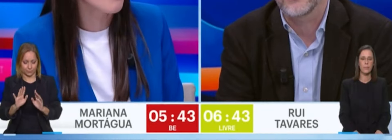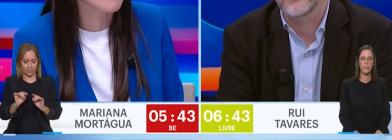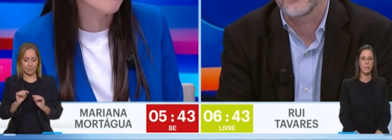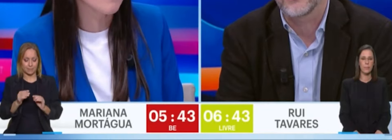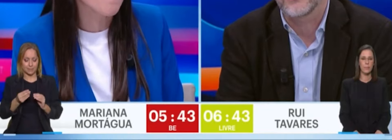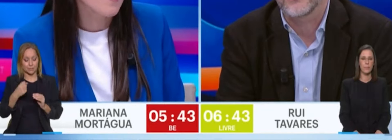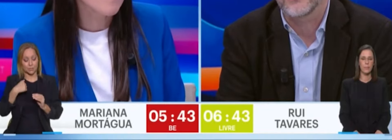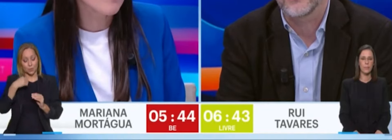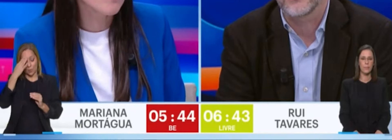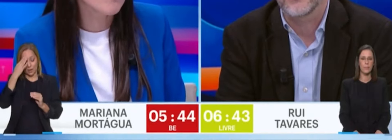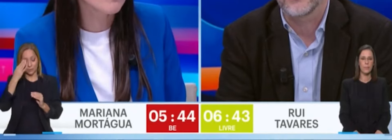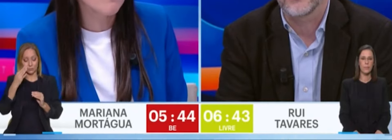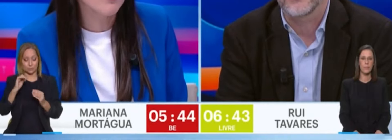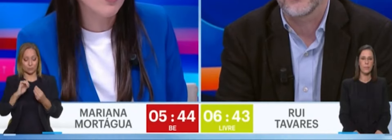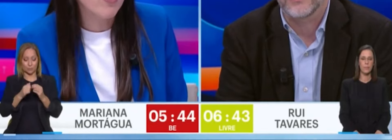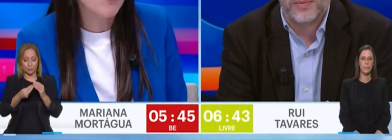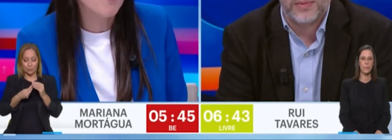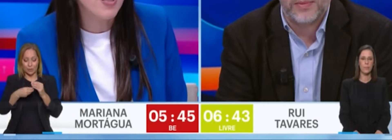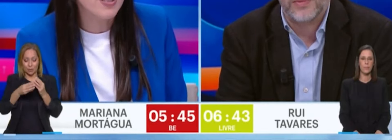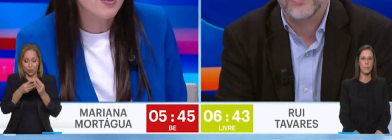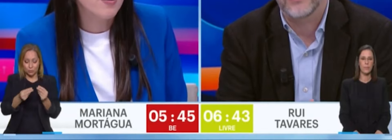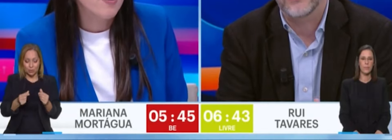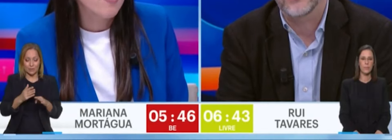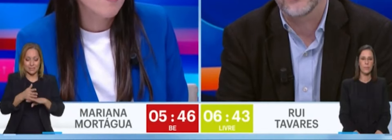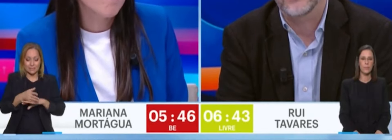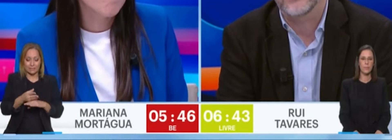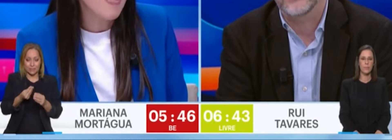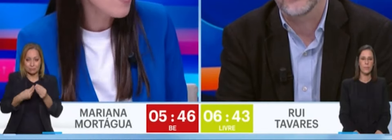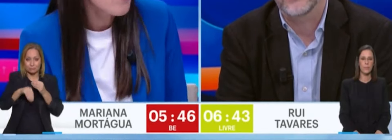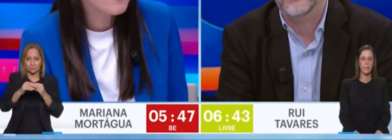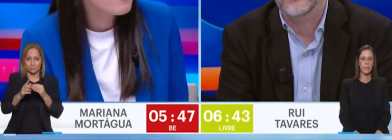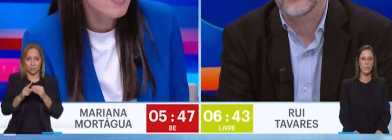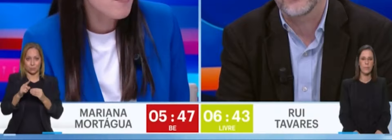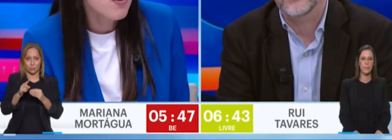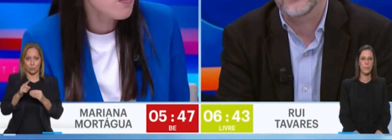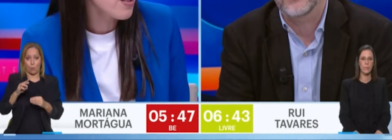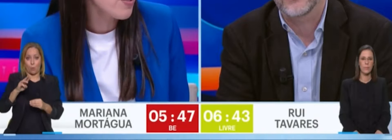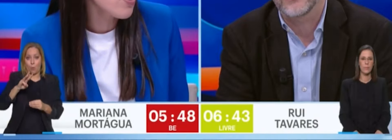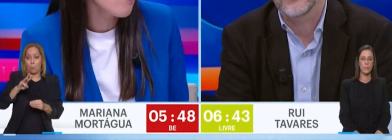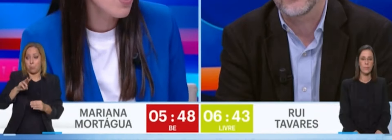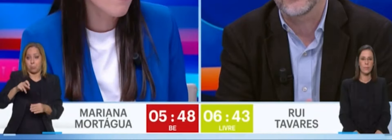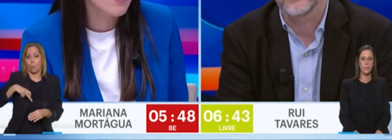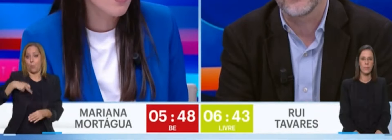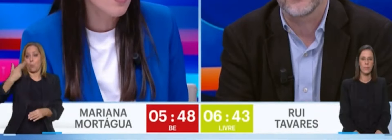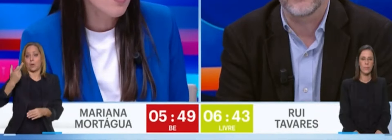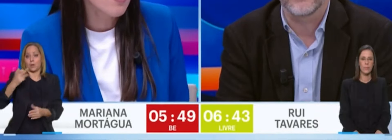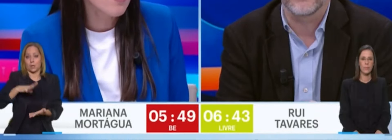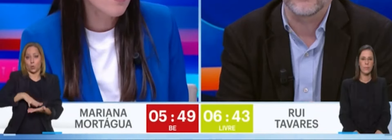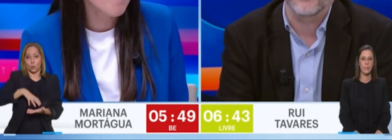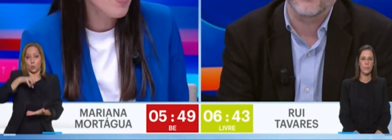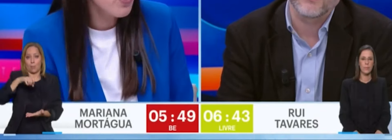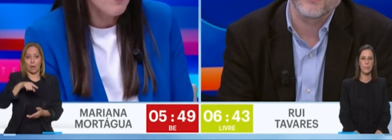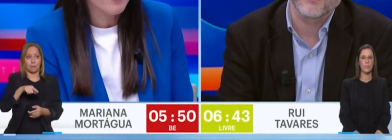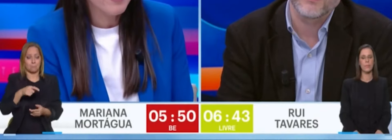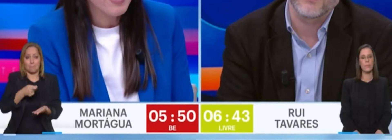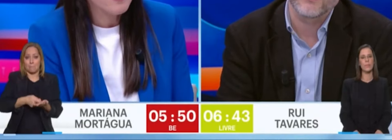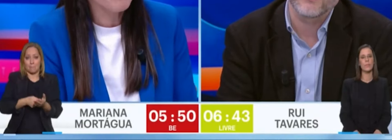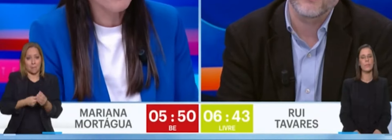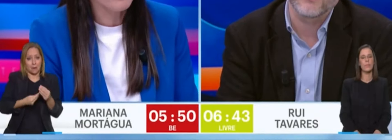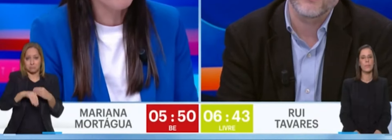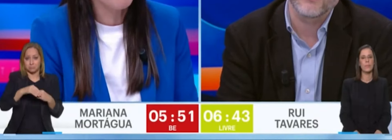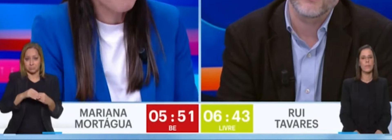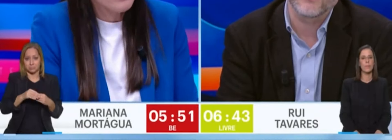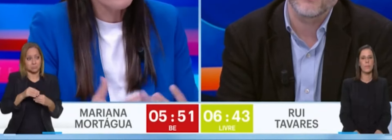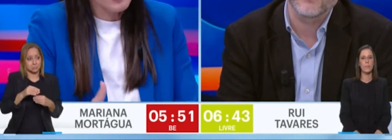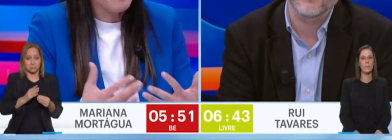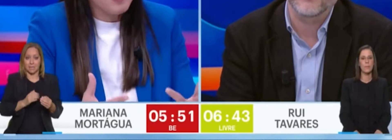resolve o problema porque um multimilionário de Dubai paga com felicidade uma so taxa do imt e para continuar a ter a casa